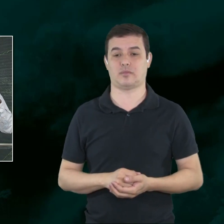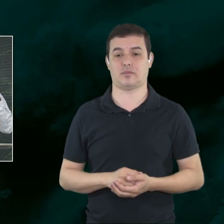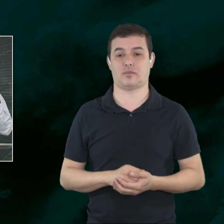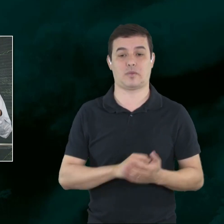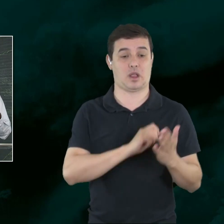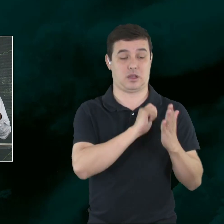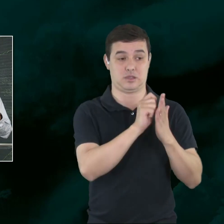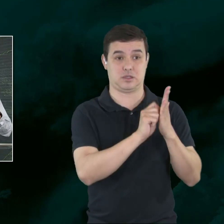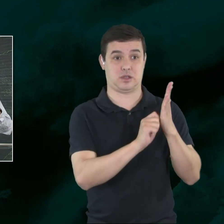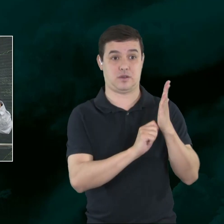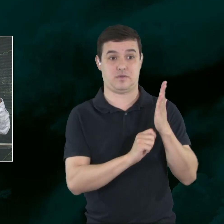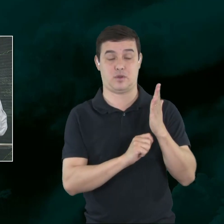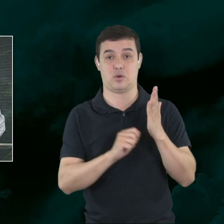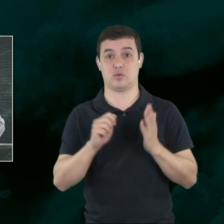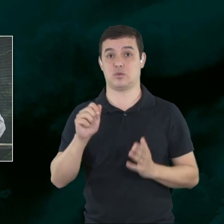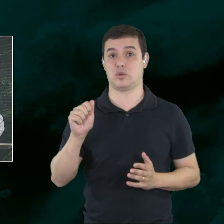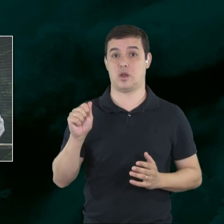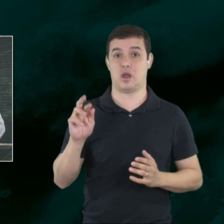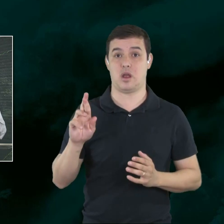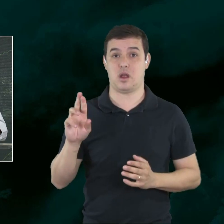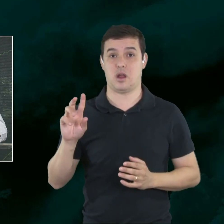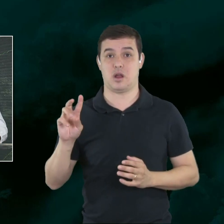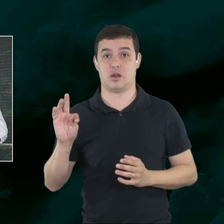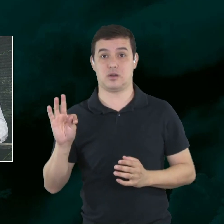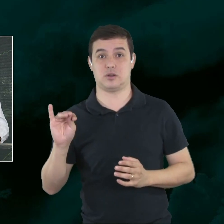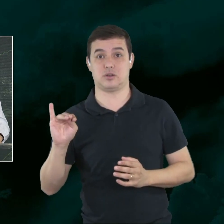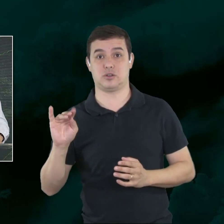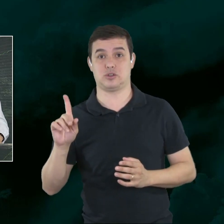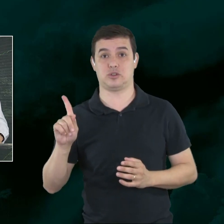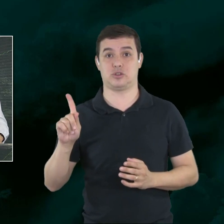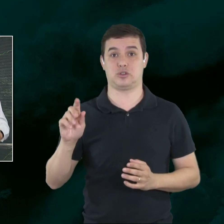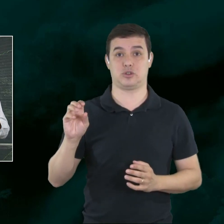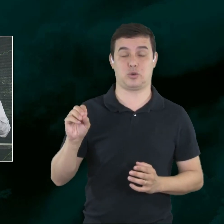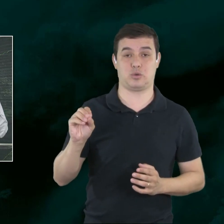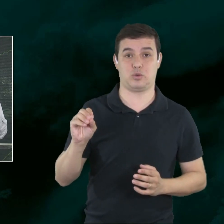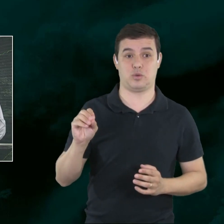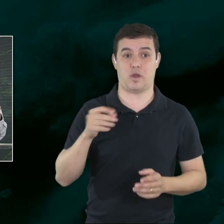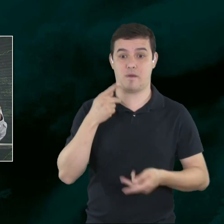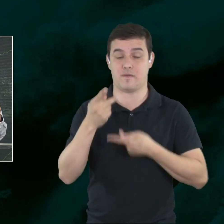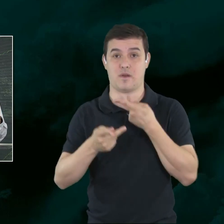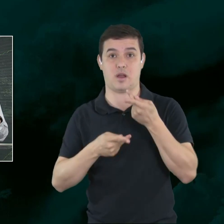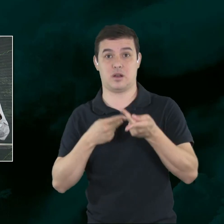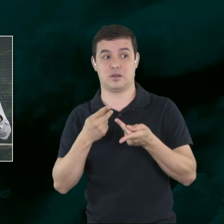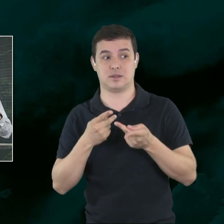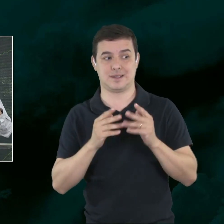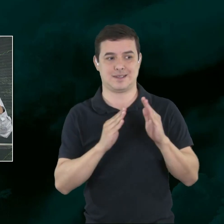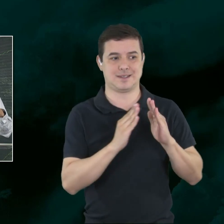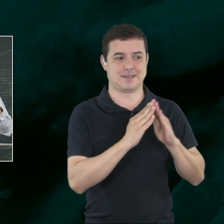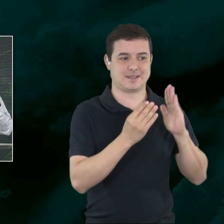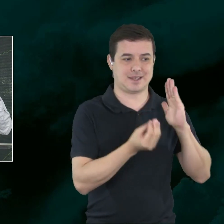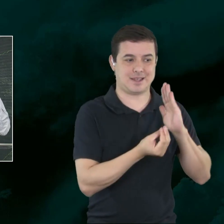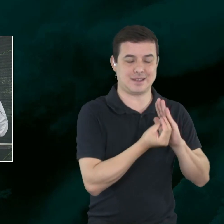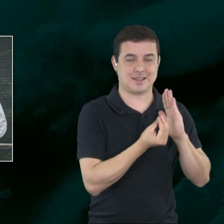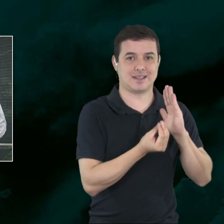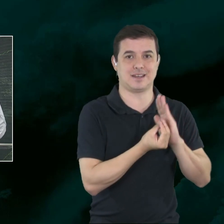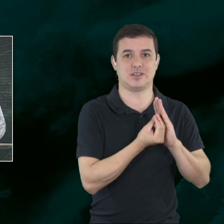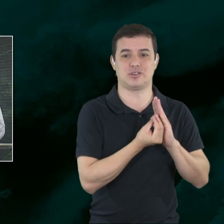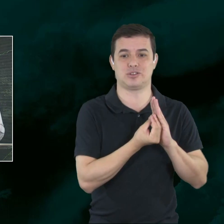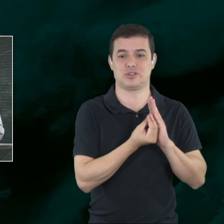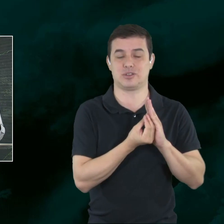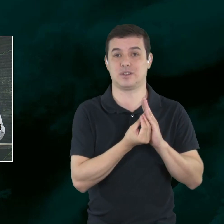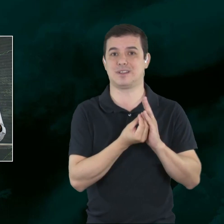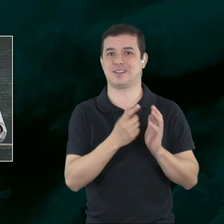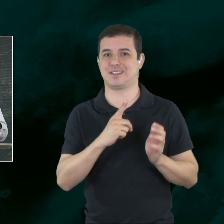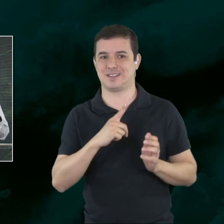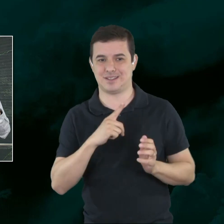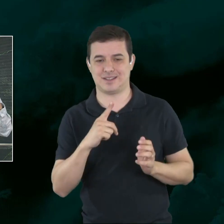que a igreja tem futuro nesta geração? Na minha opinião, ela está correndo grande